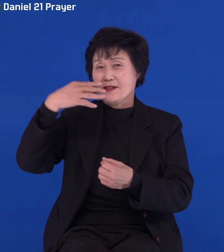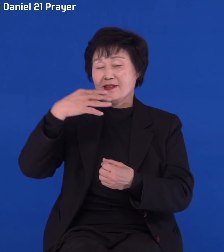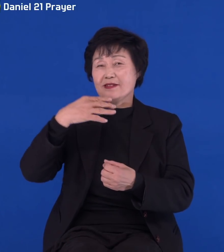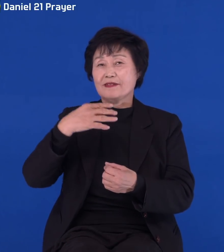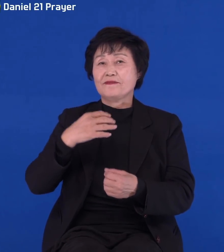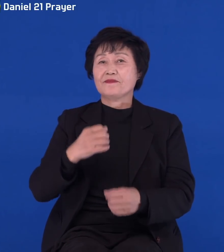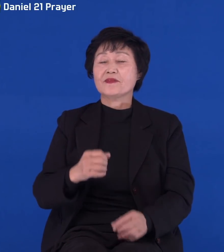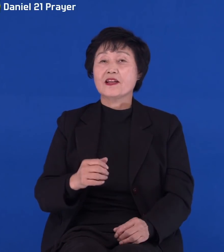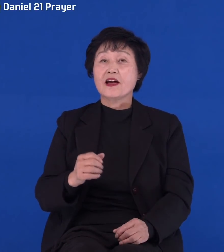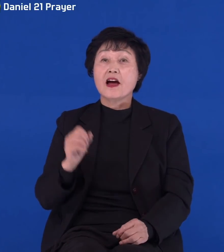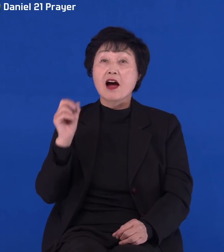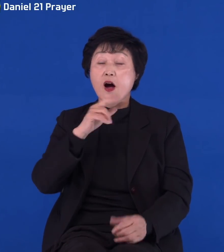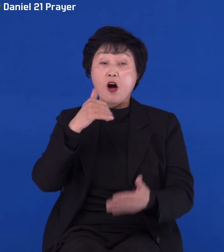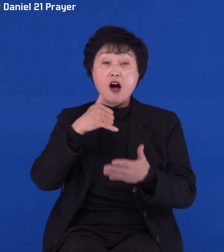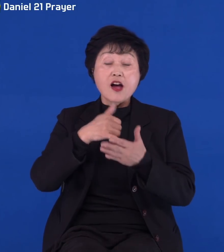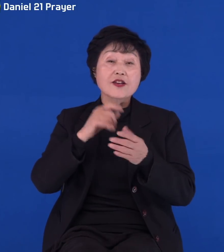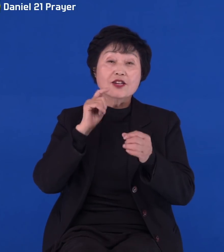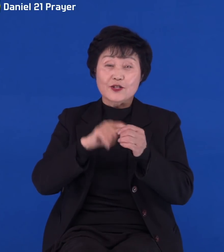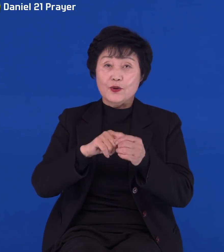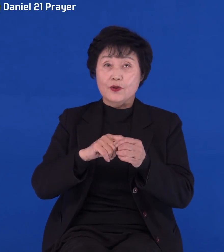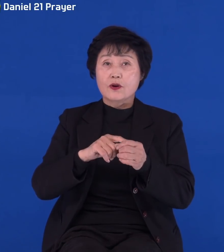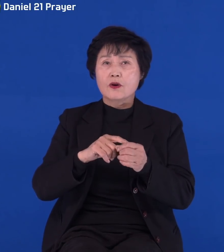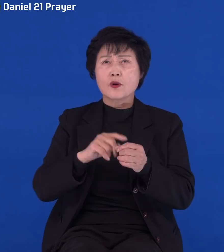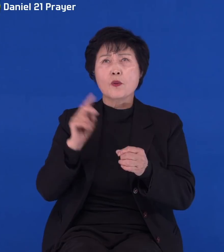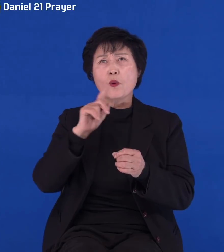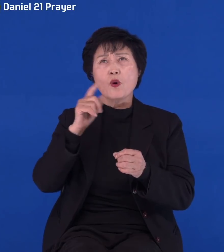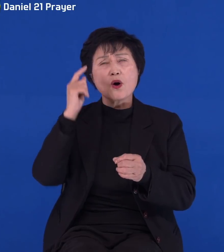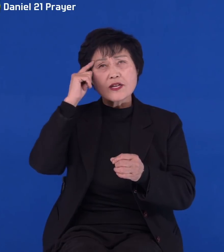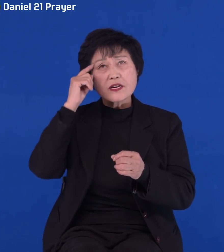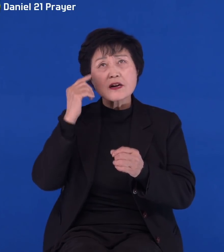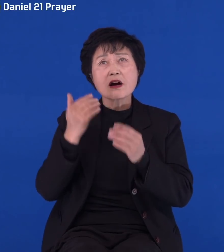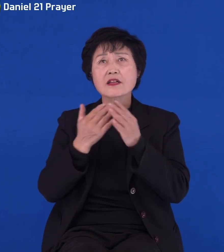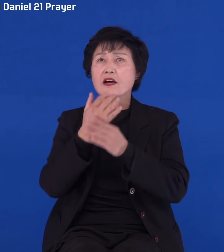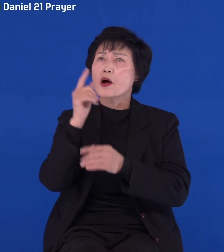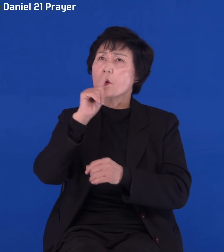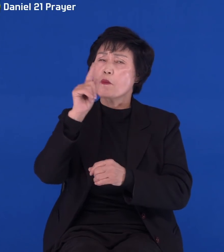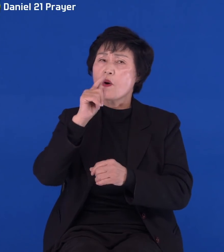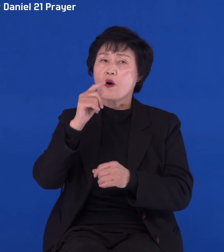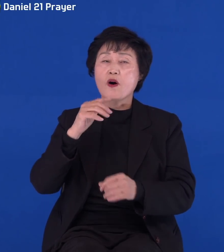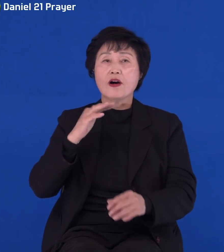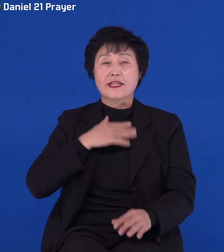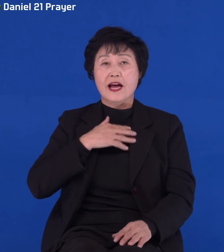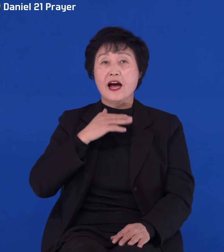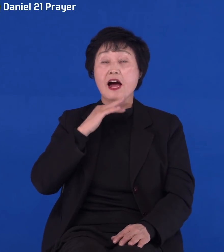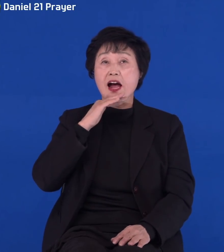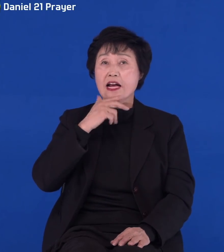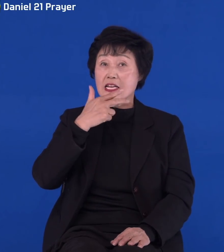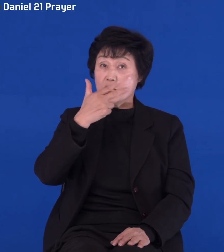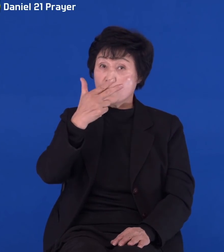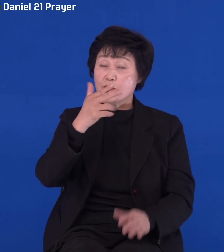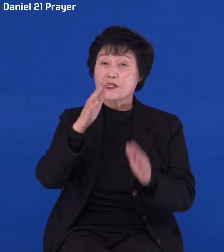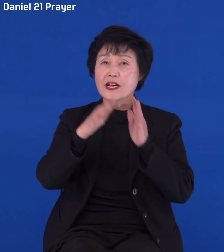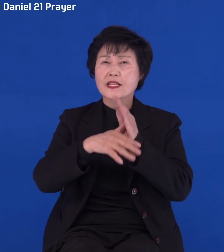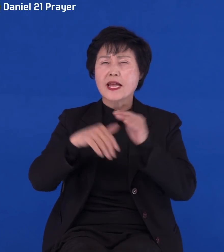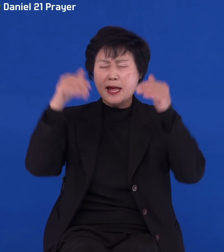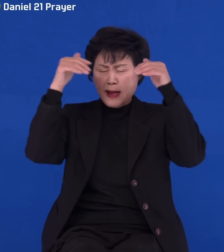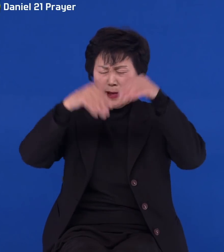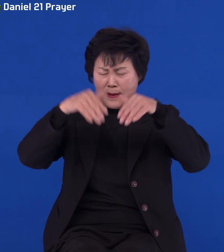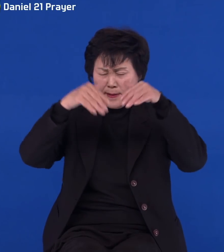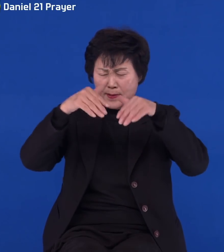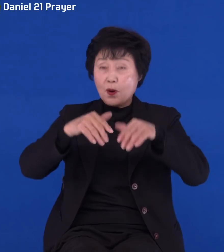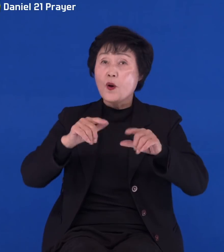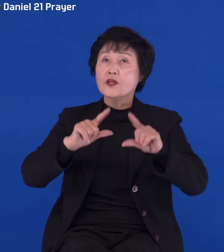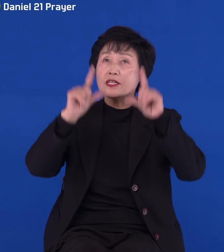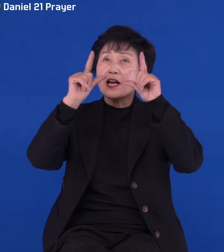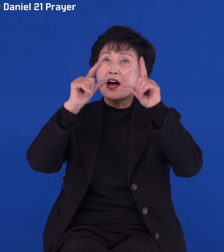갑자기 인격적으로 제가 7살 때 비가 많이 오는 날 주님께 기도했던 것을 기억나게 하셨어요. 비가 많이 오는 날 기도했더니